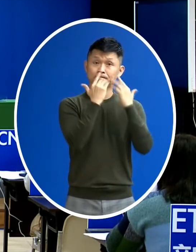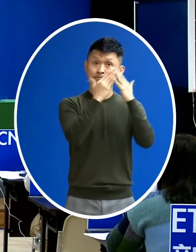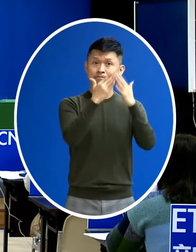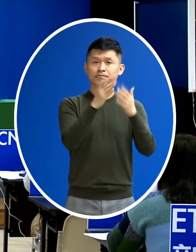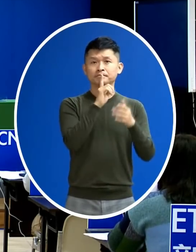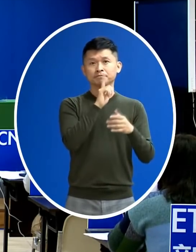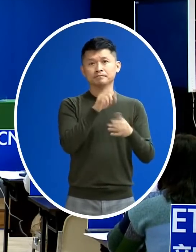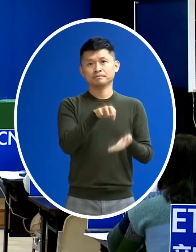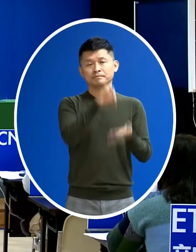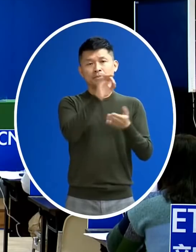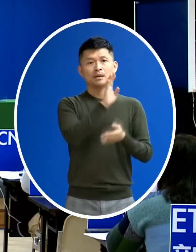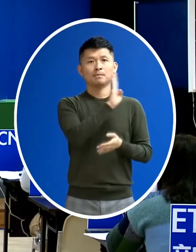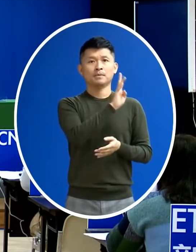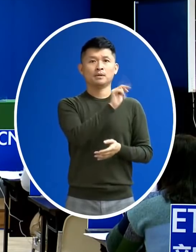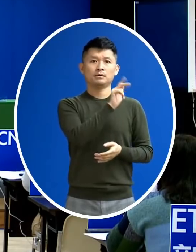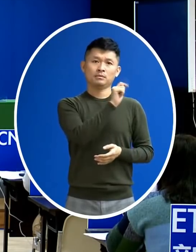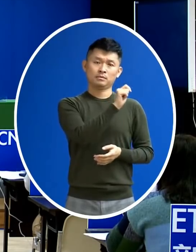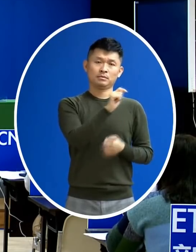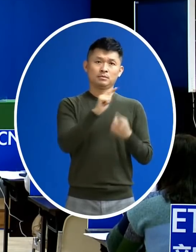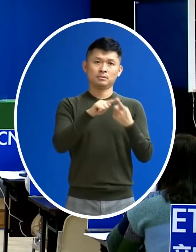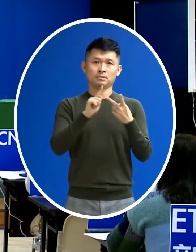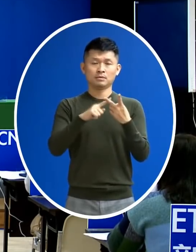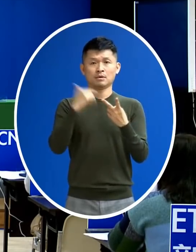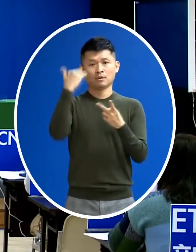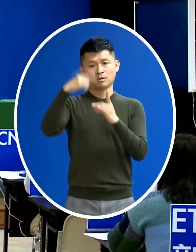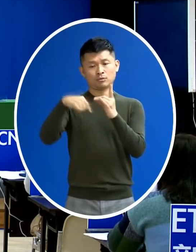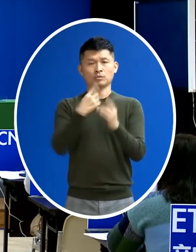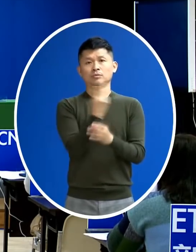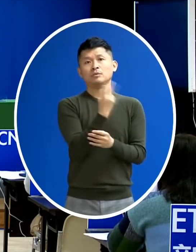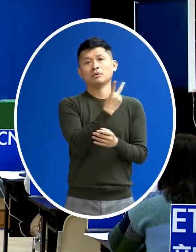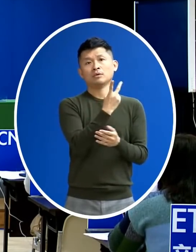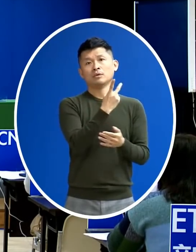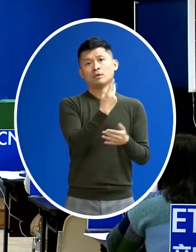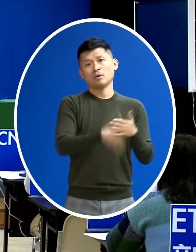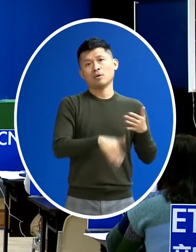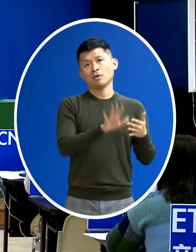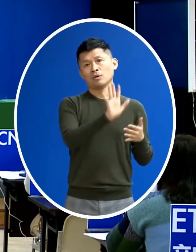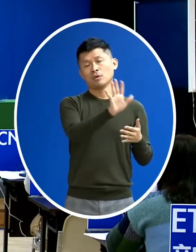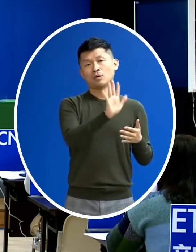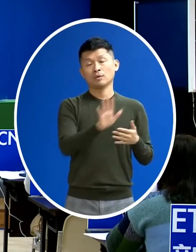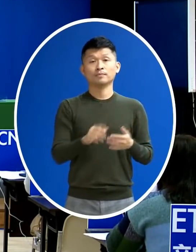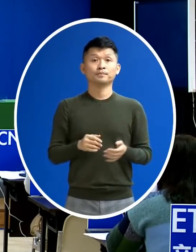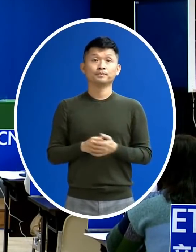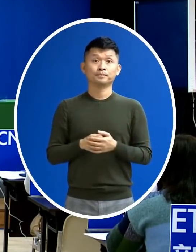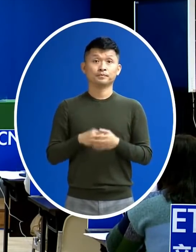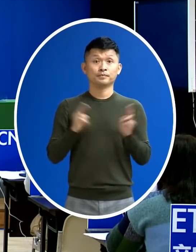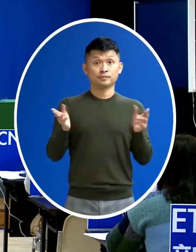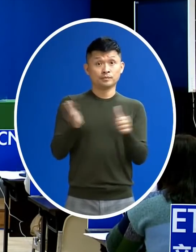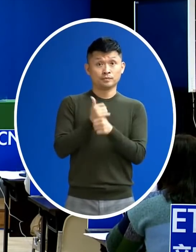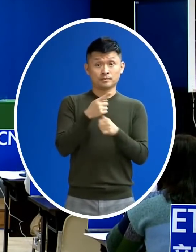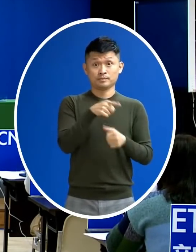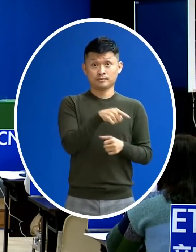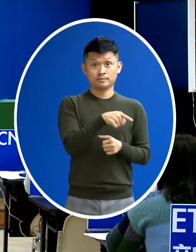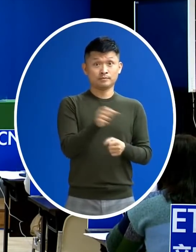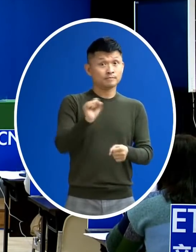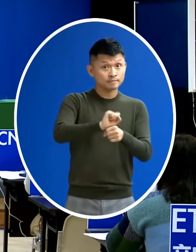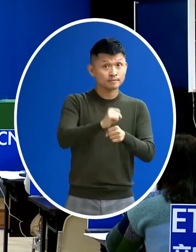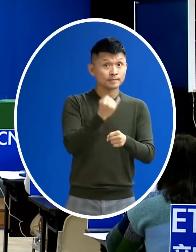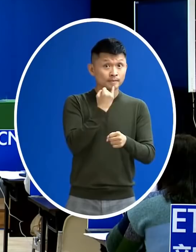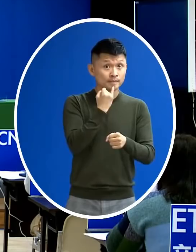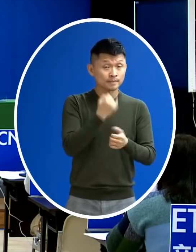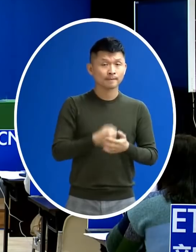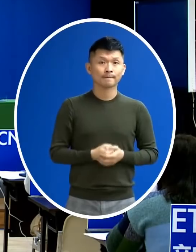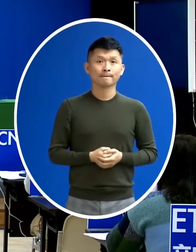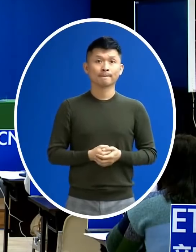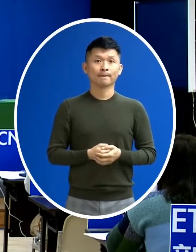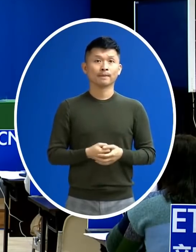只剩下 BNT 跟高端的这个选项，那请问指挥中心这边有没有可能可以再加量？谢谢。 第一